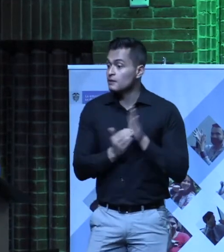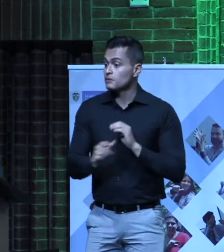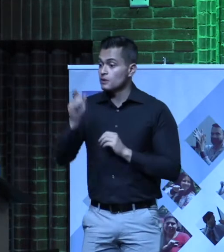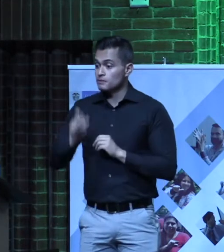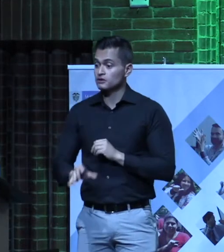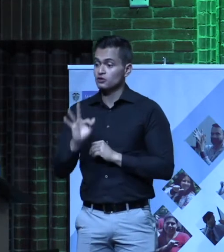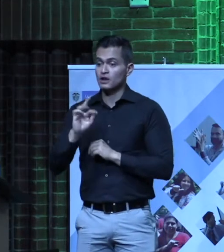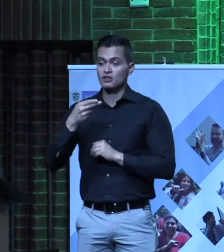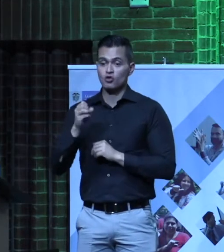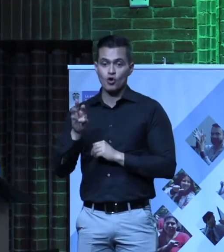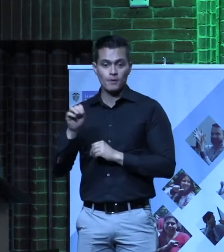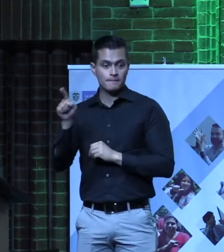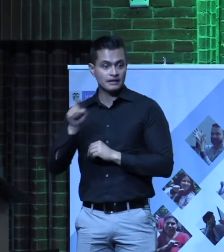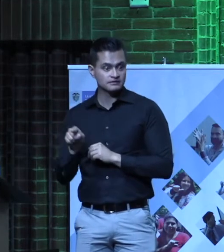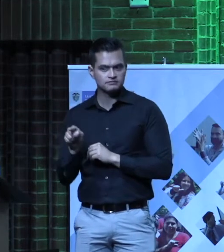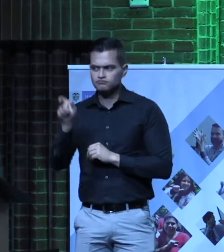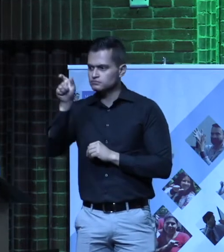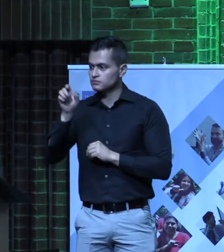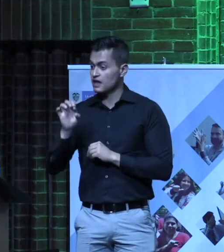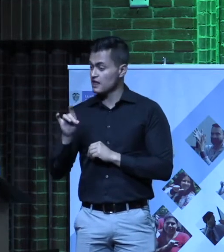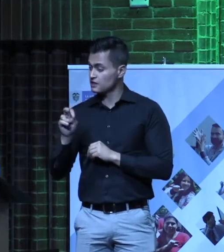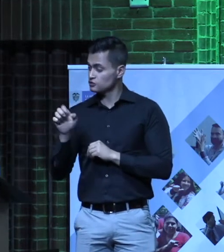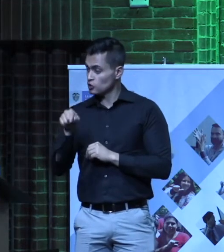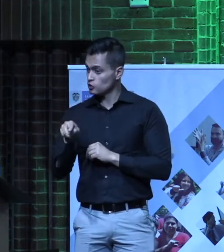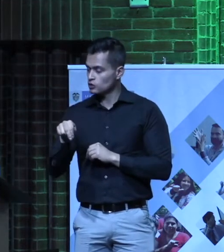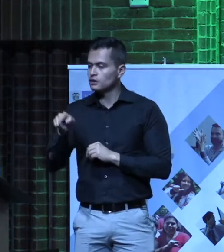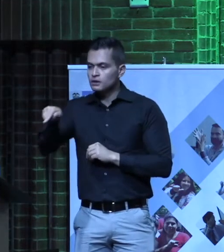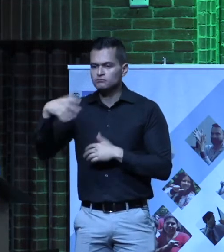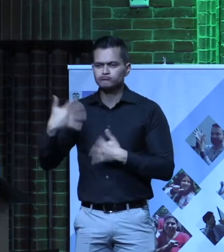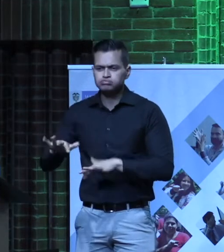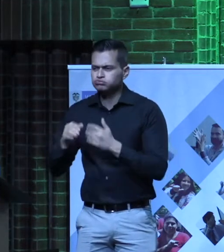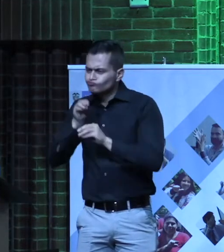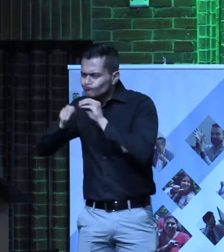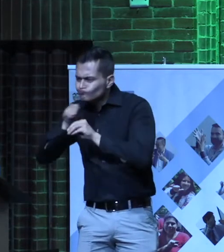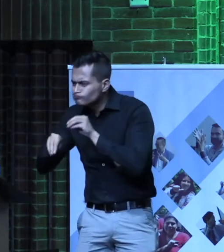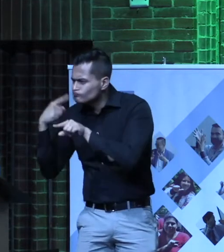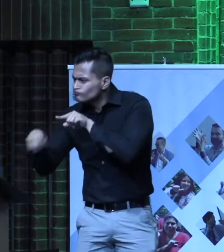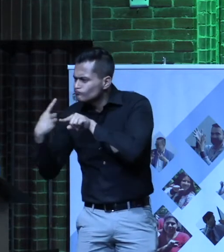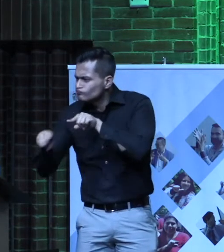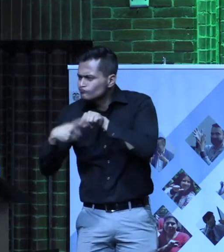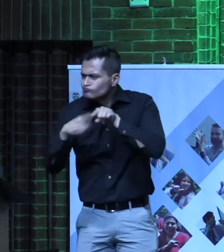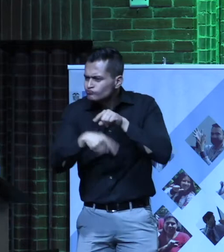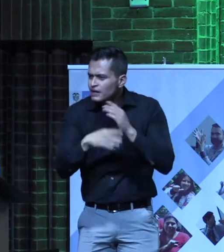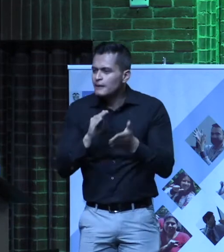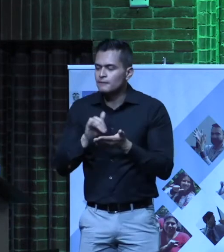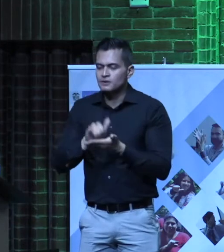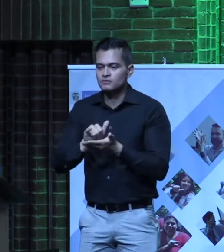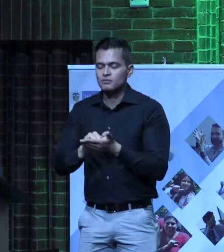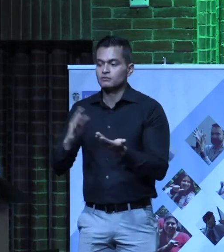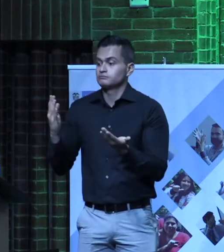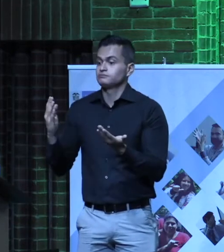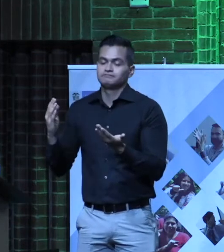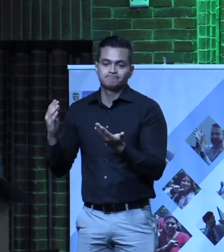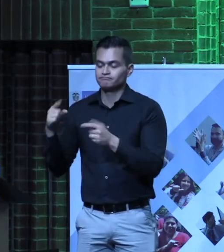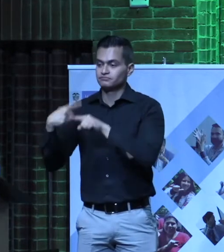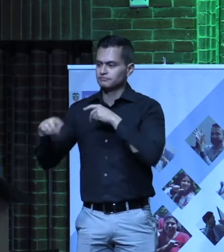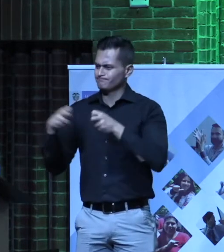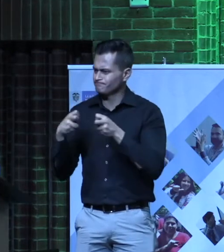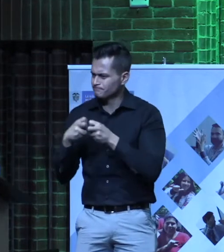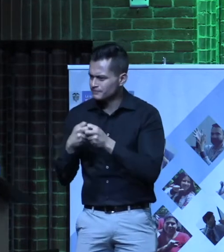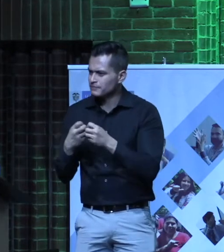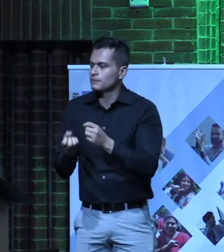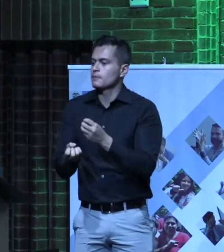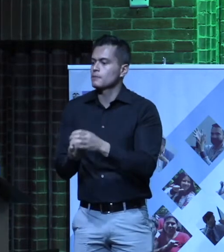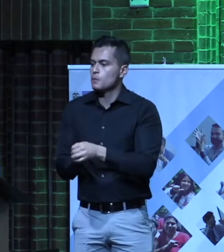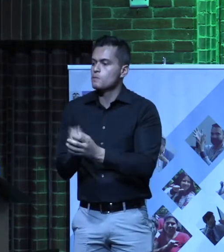Hoy nos iluminamos con los mismos bombillos que él diseñó y fue el diseñador del fonógrafo. Habla de las competencias. Y